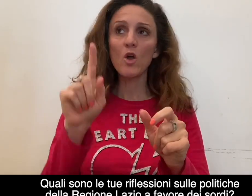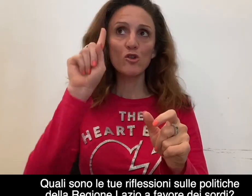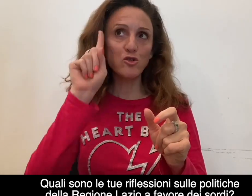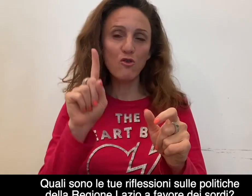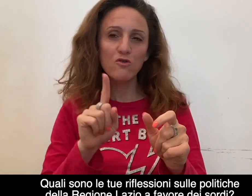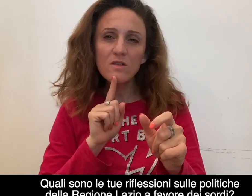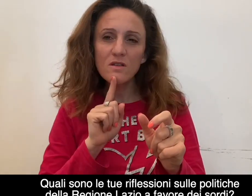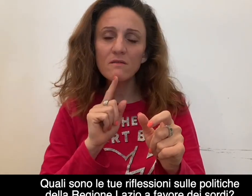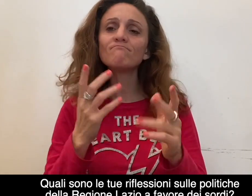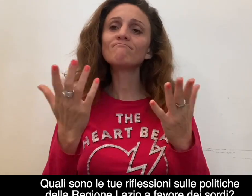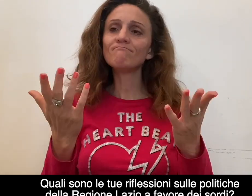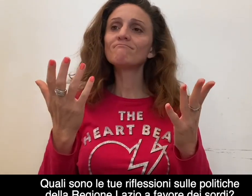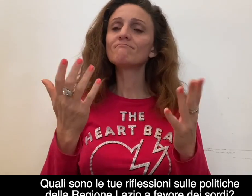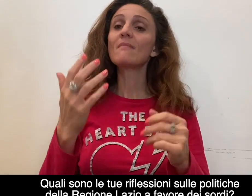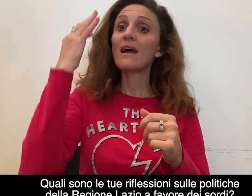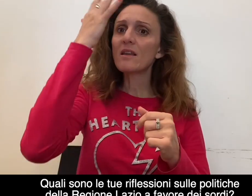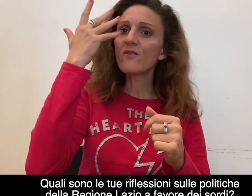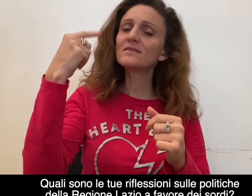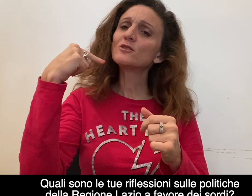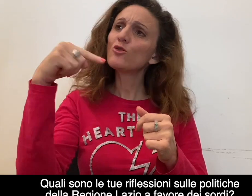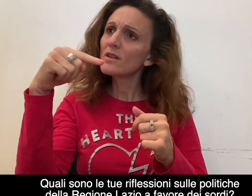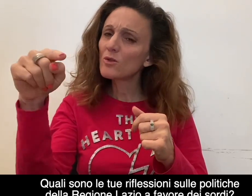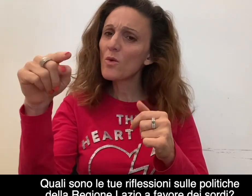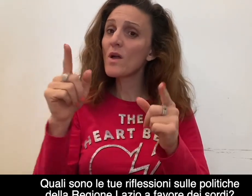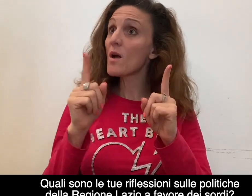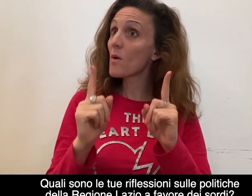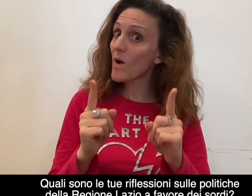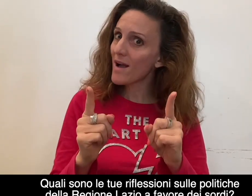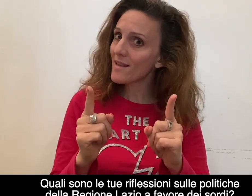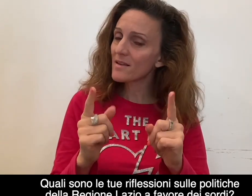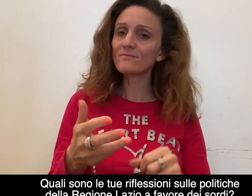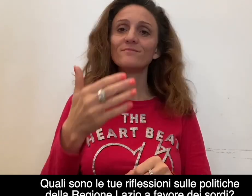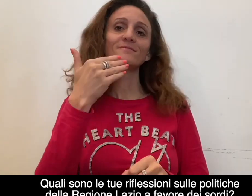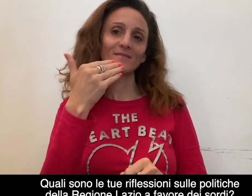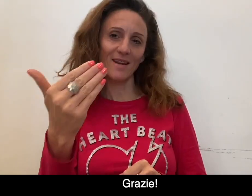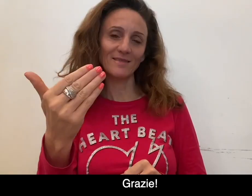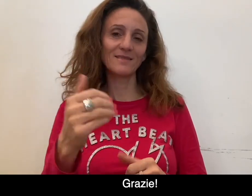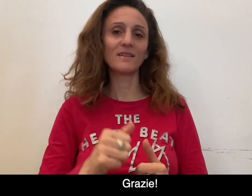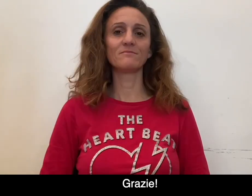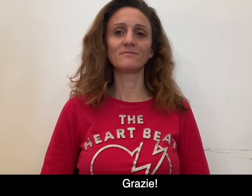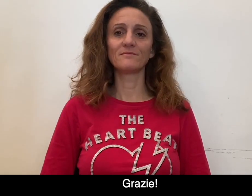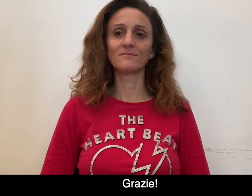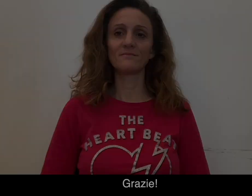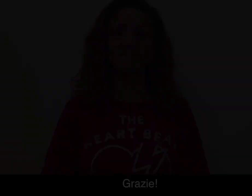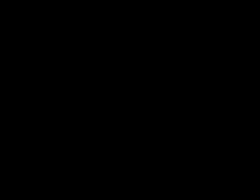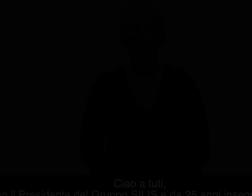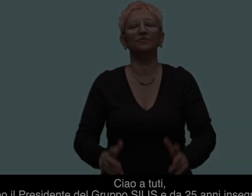riflessioni sulle politiche della regione lazio a favore dei sordi grazie ciao a